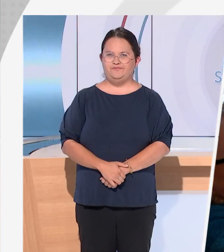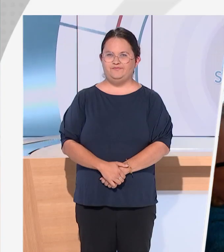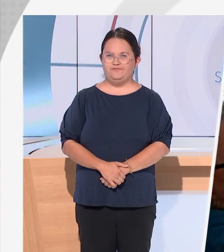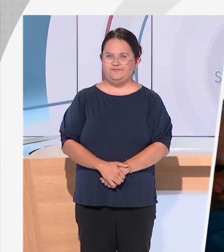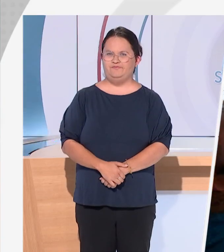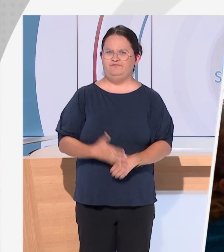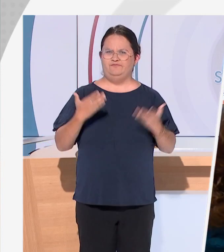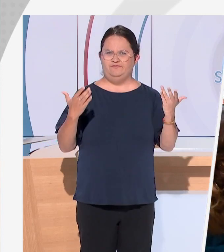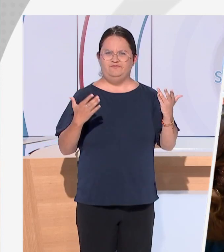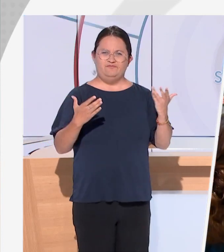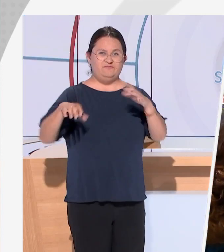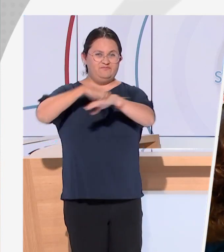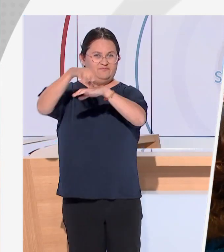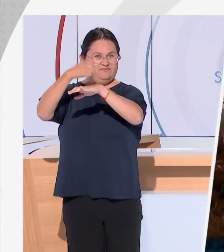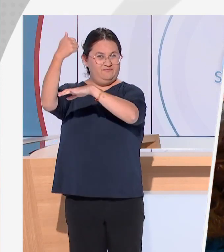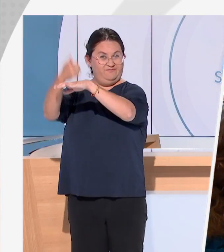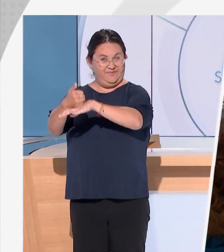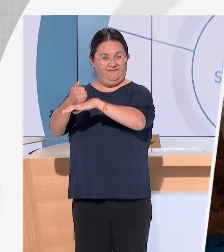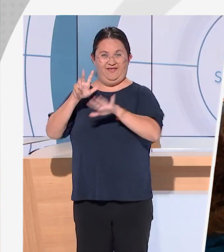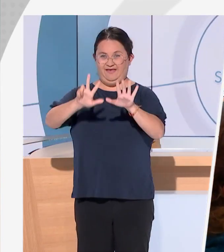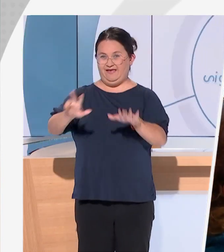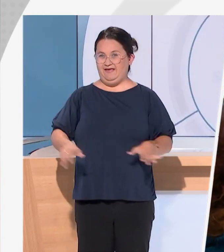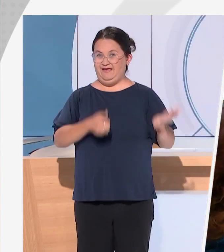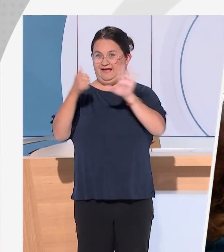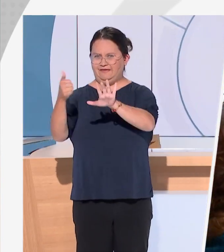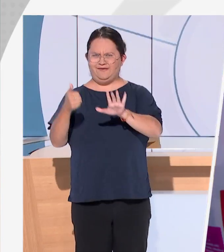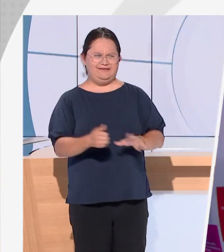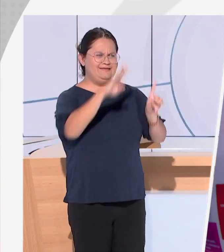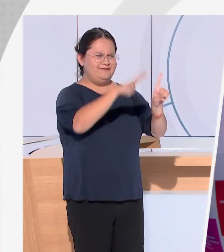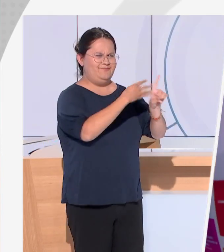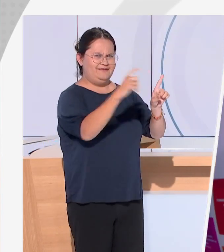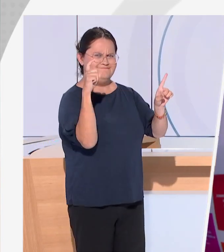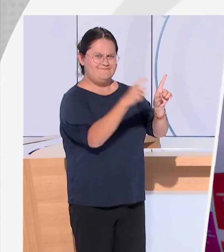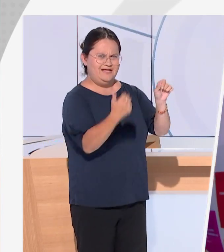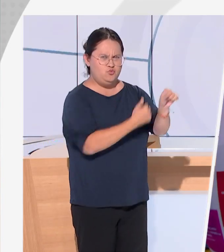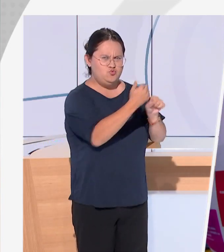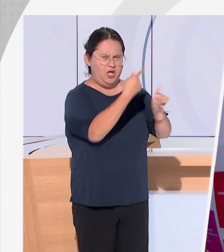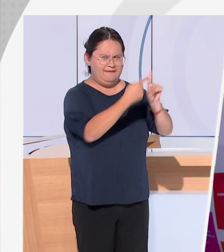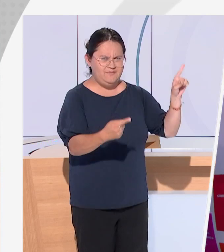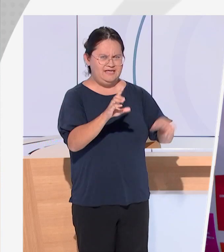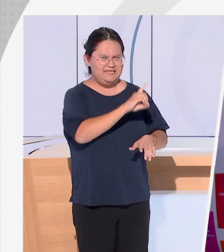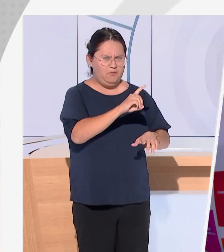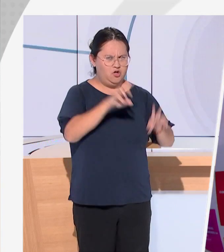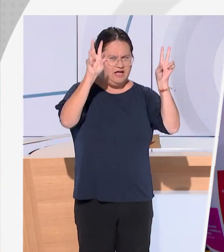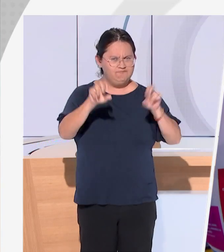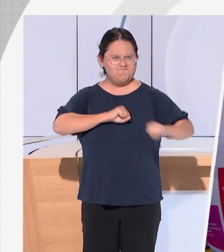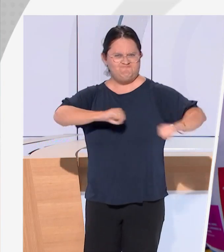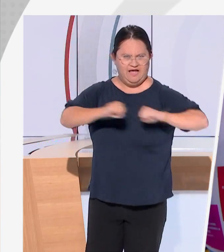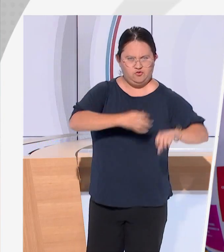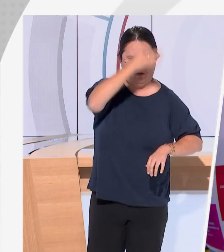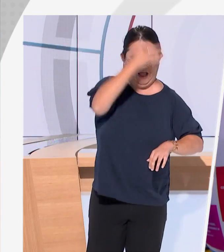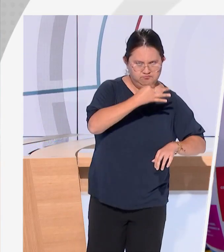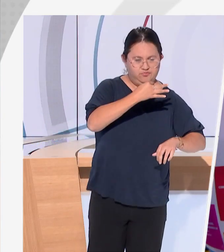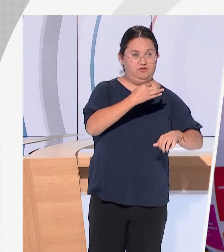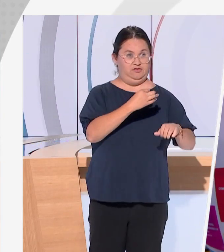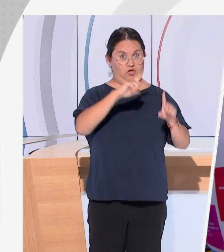Ce qui gêne le préfet de la Vienne, c'est cette formation de 1h30 le dimanche. On passe à l'action. Et puis, celle-ci, donc, vous